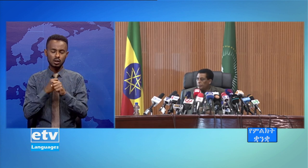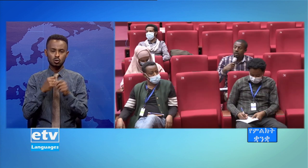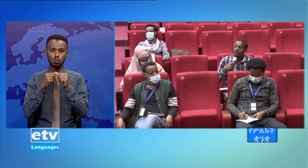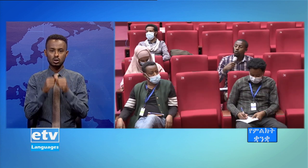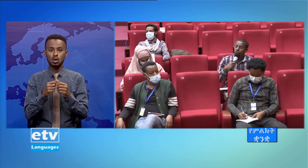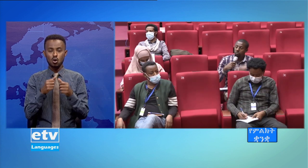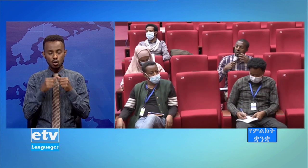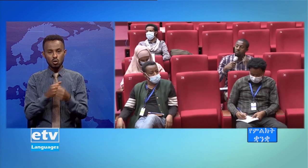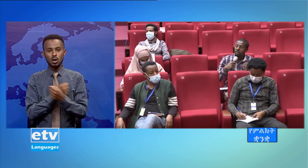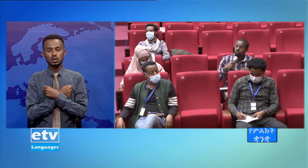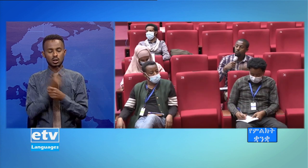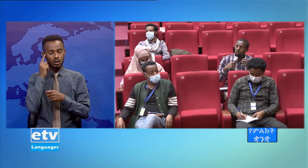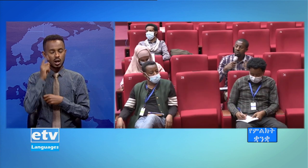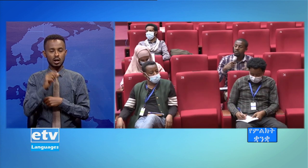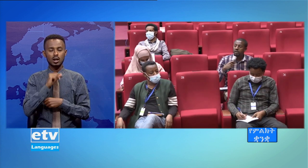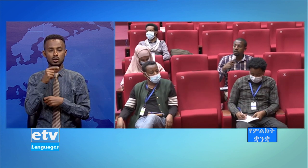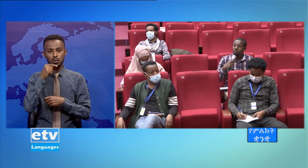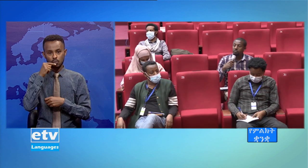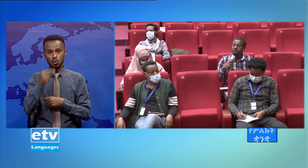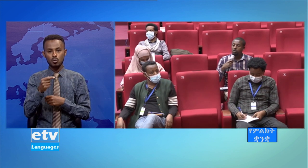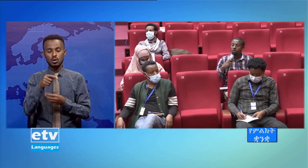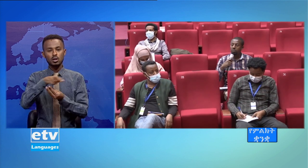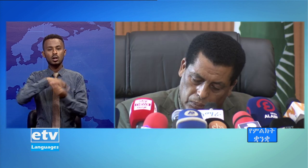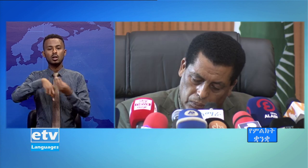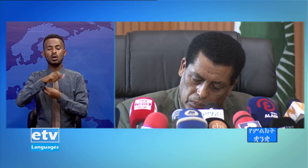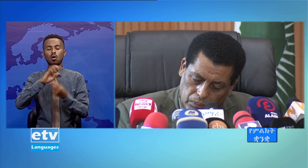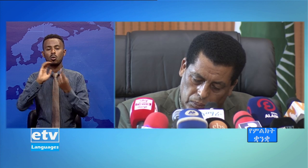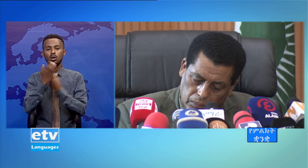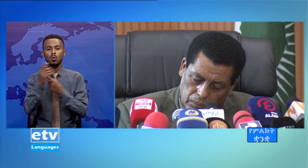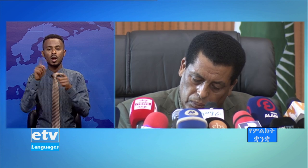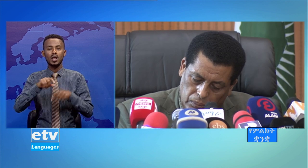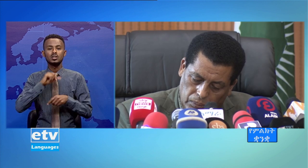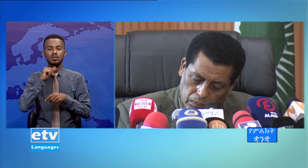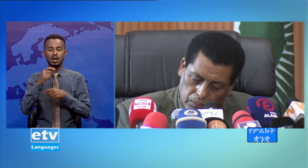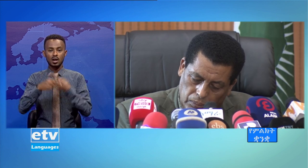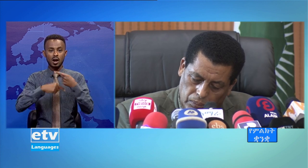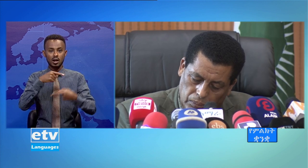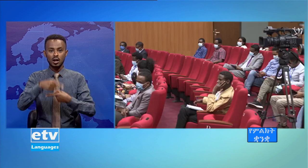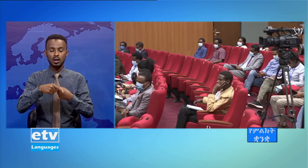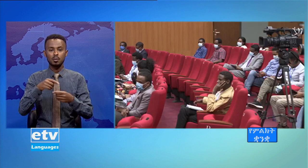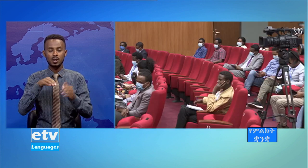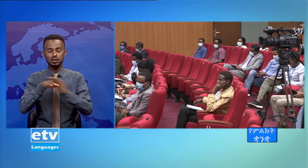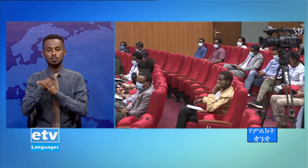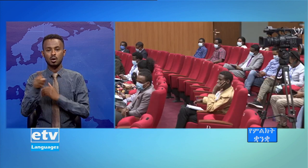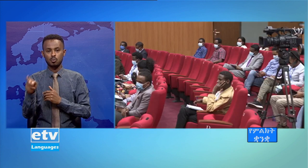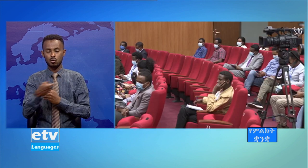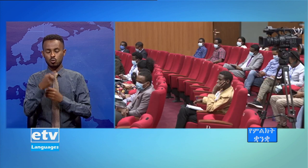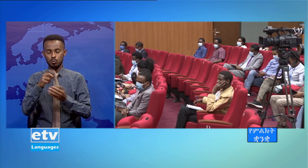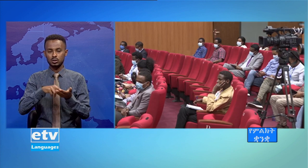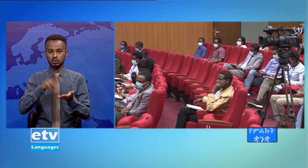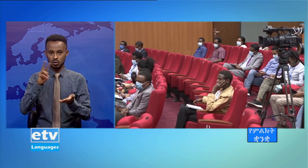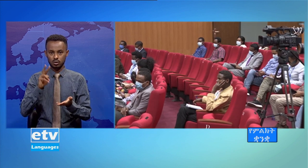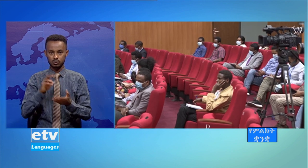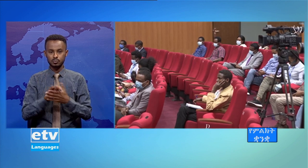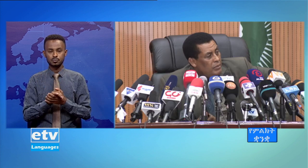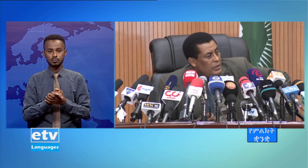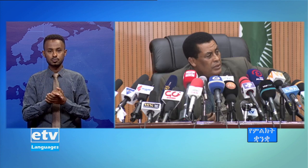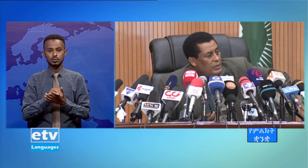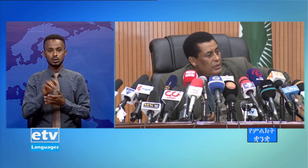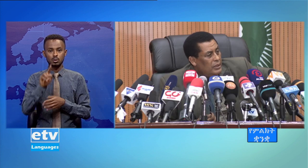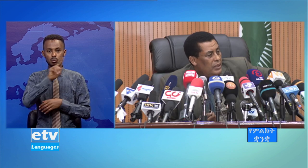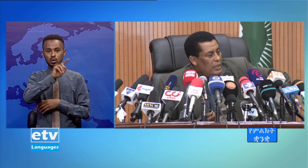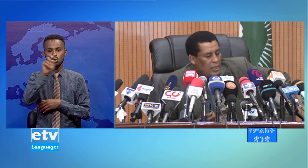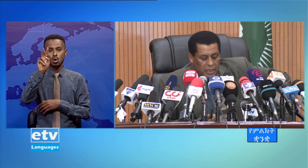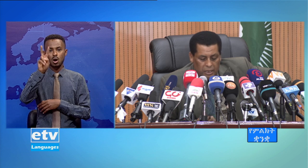የቆየ ወዳጅነትን ያላገናዘበ ብሎም የቀጠናውን ሁኔታ ወደ አላስፈላጊ አካሄድ የሚያስገባ መሆኑን ማንስተዋል። 120